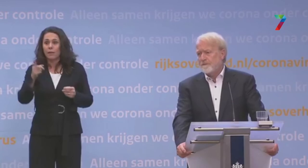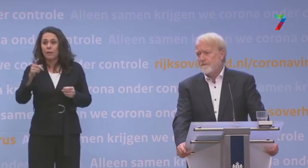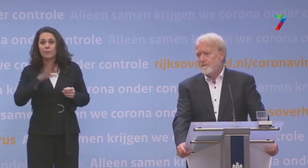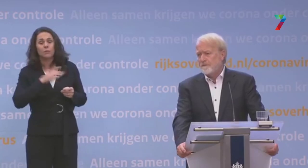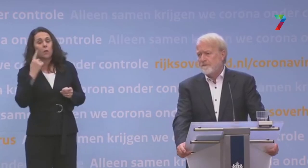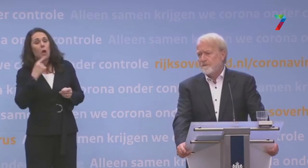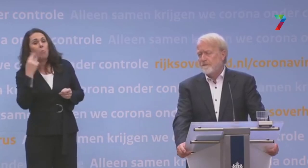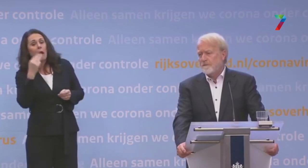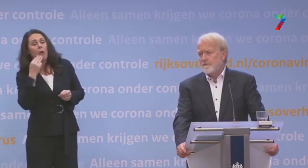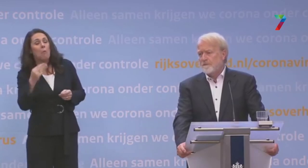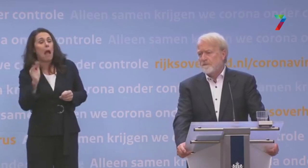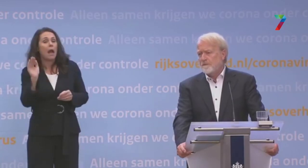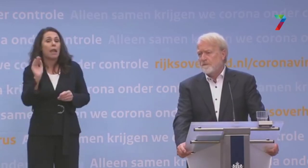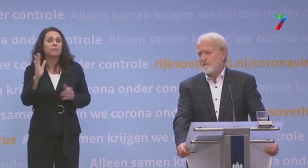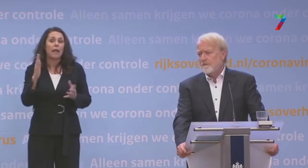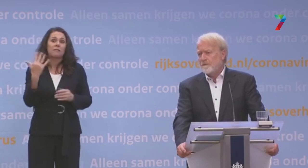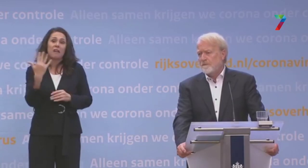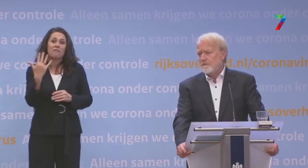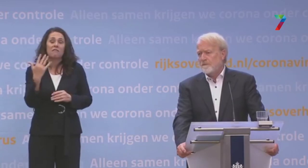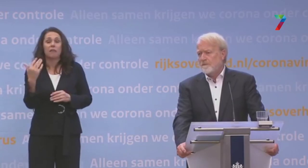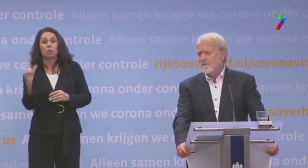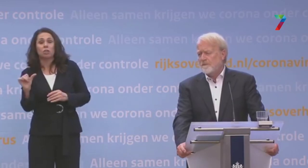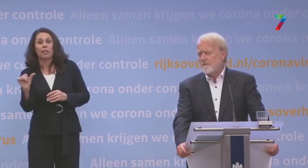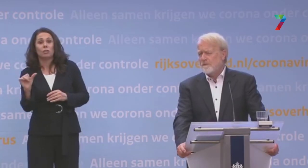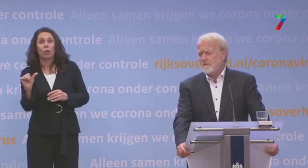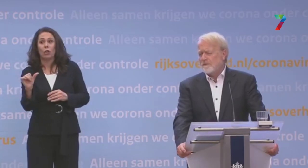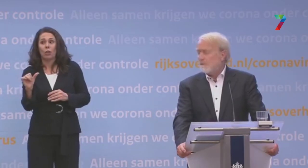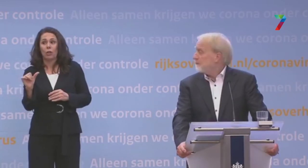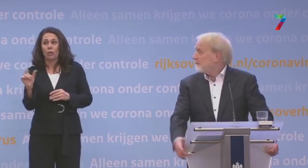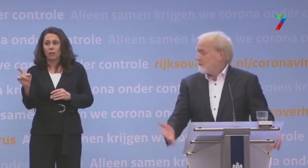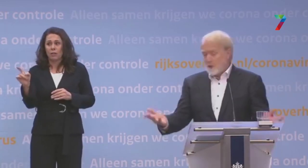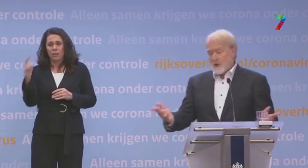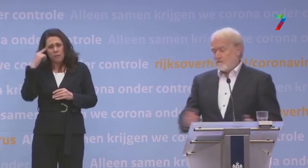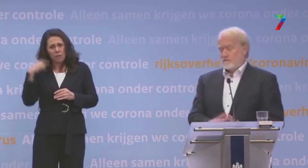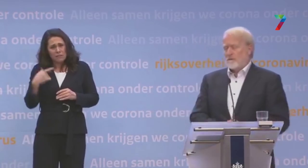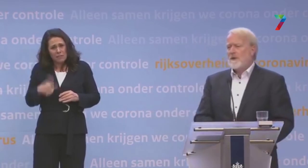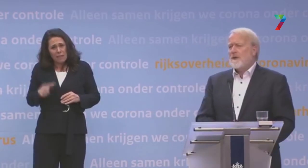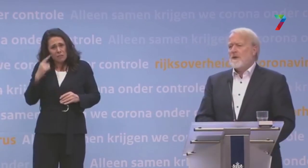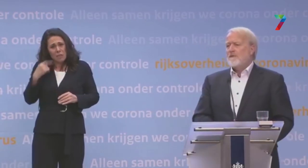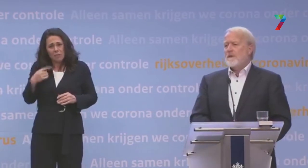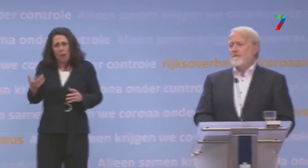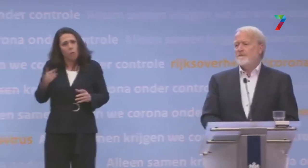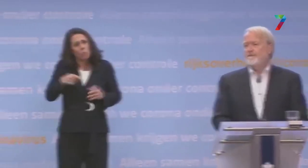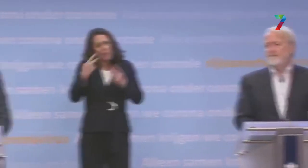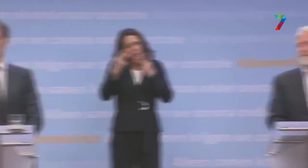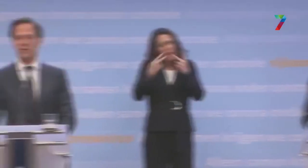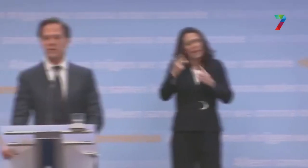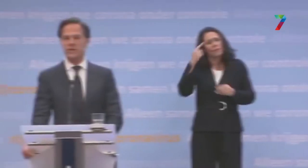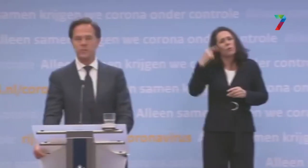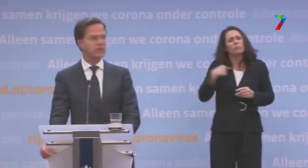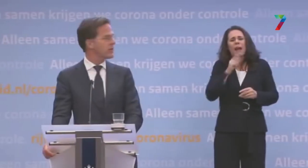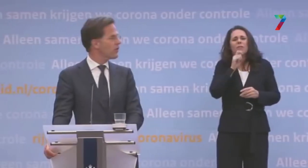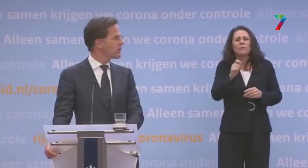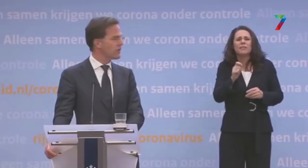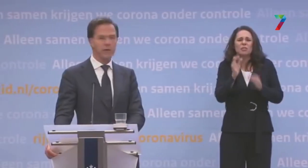grootouders in de leeftijd van, laten we zeggen, 55, 60, 65. Ja. Dat zou ik even moeten nakijken. Volgens mij is het advies